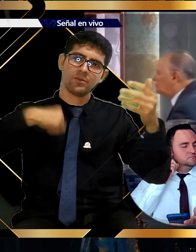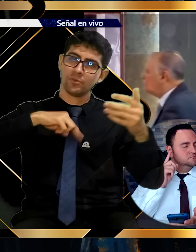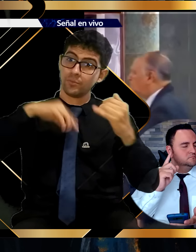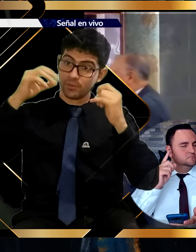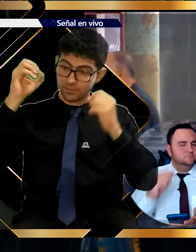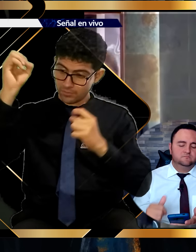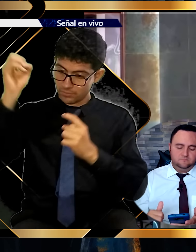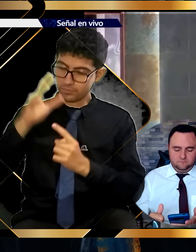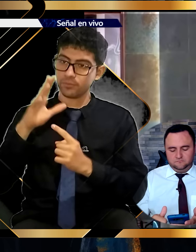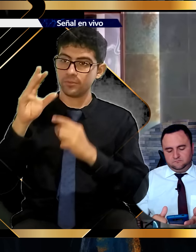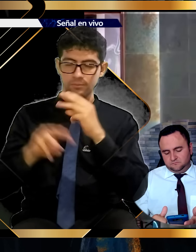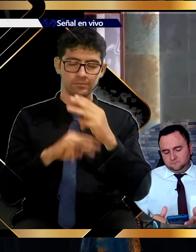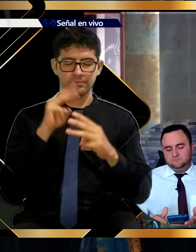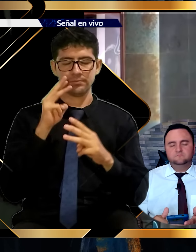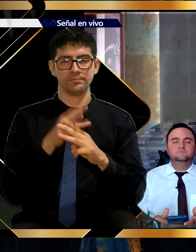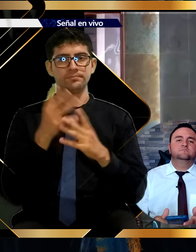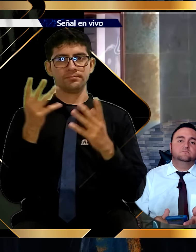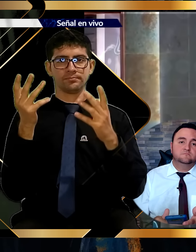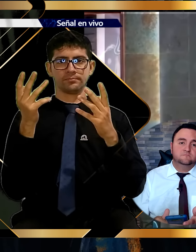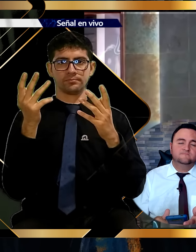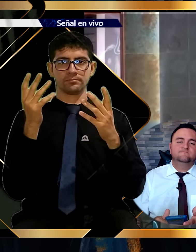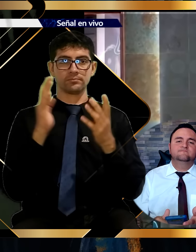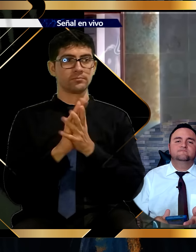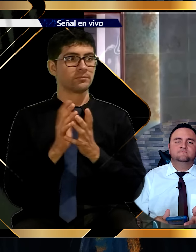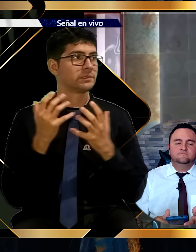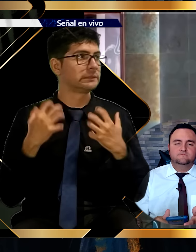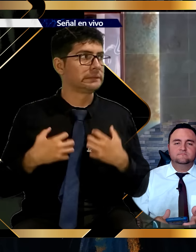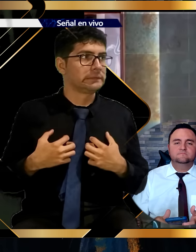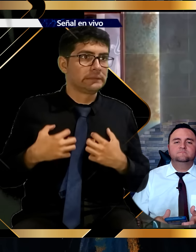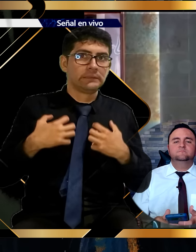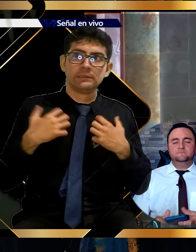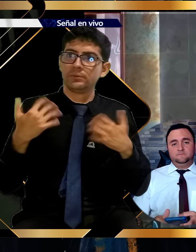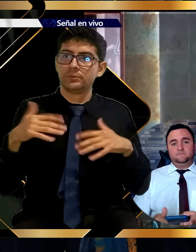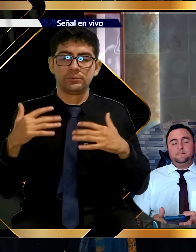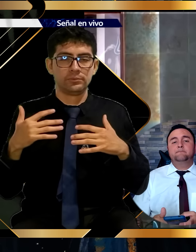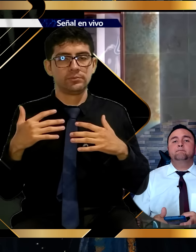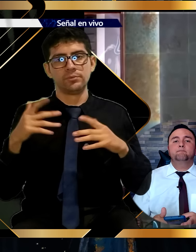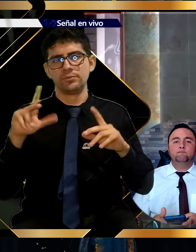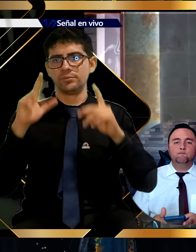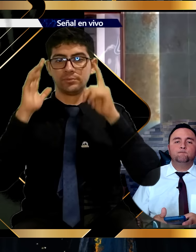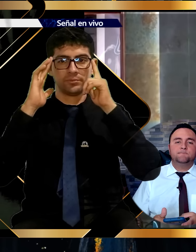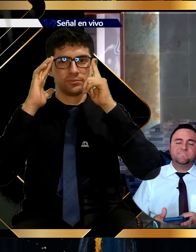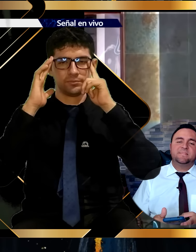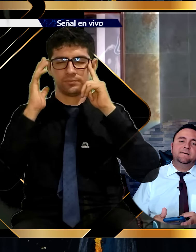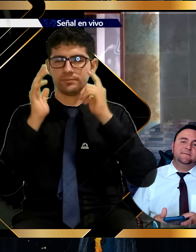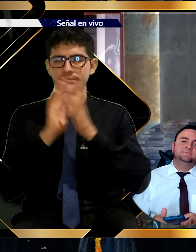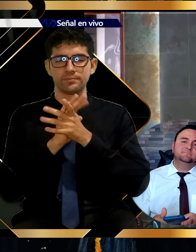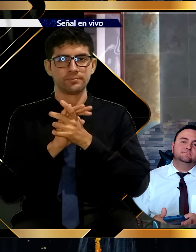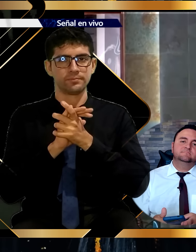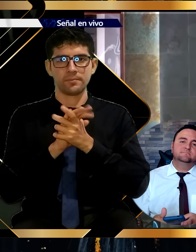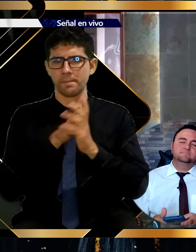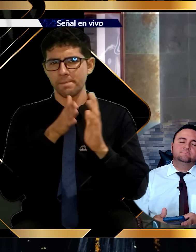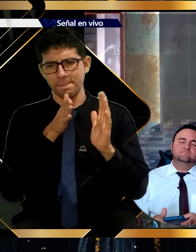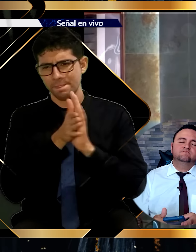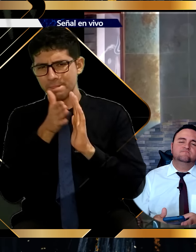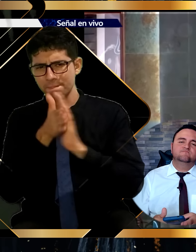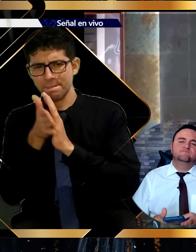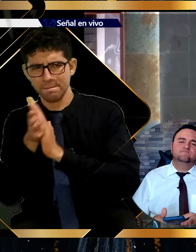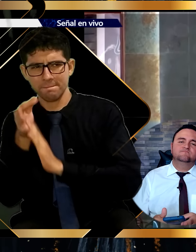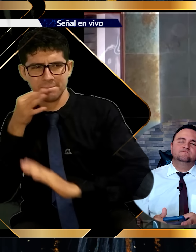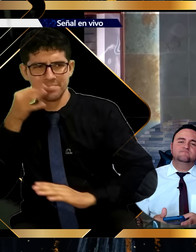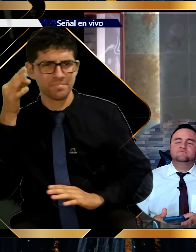mundo. No estamos aterrorizados ni aterrados. O salimos con un mensaje verdadero,